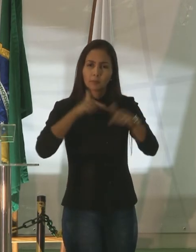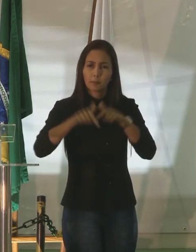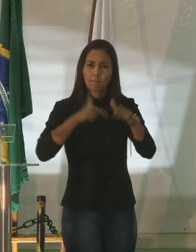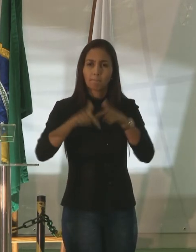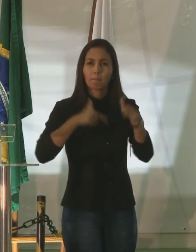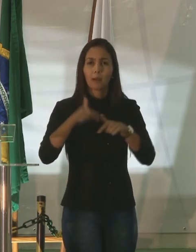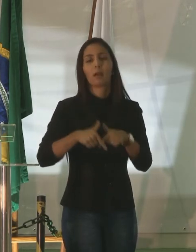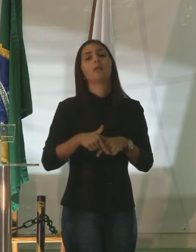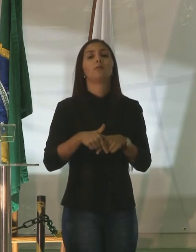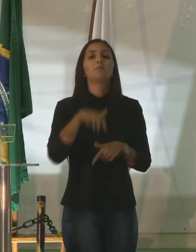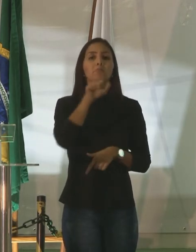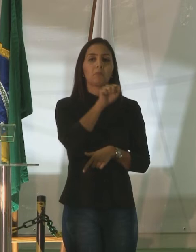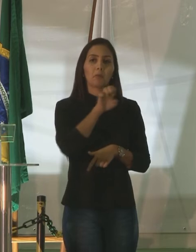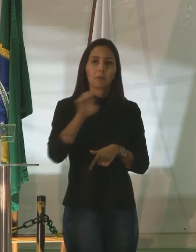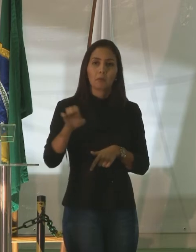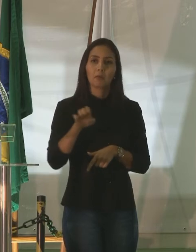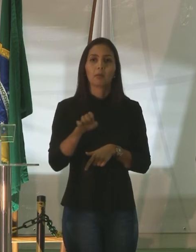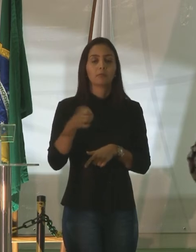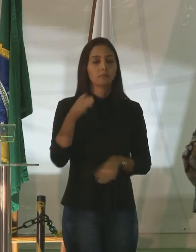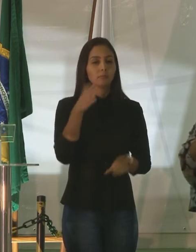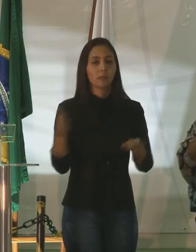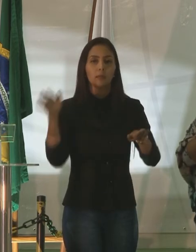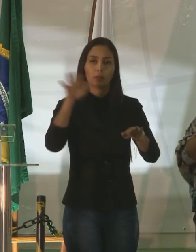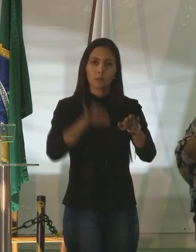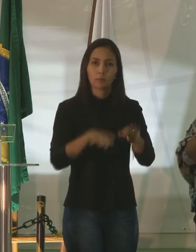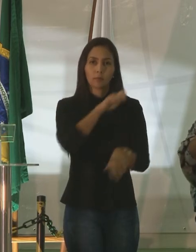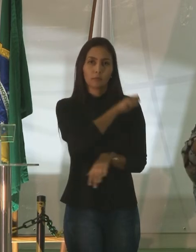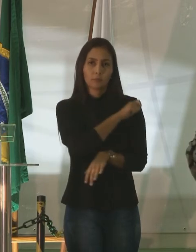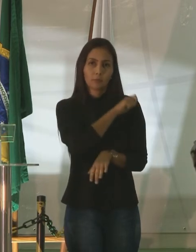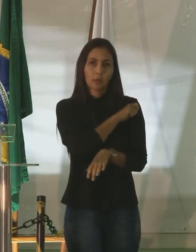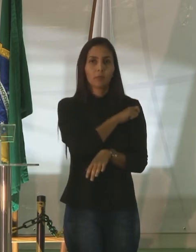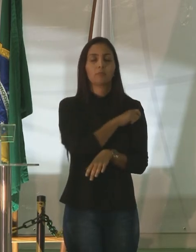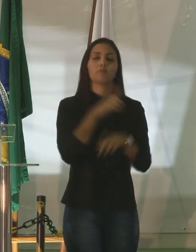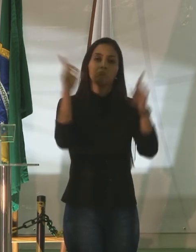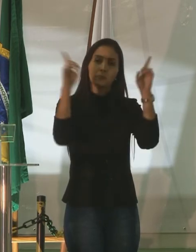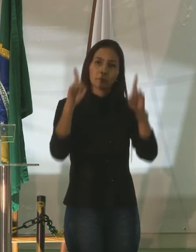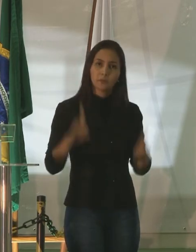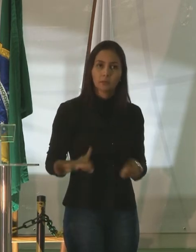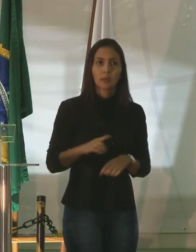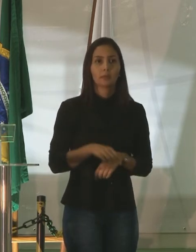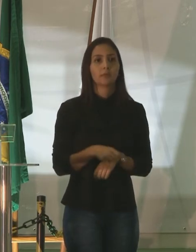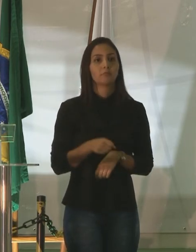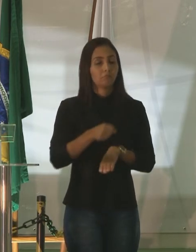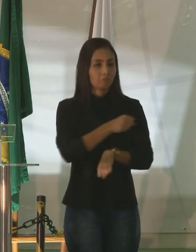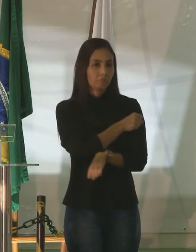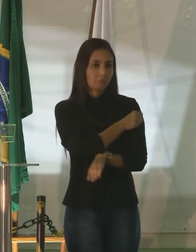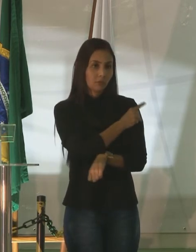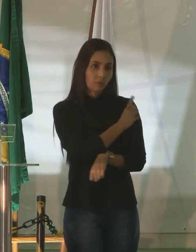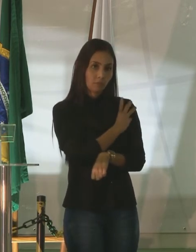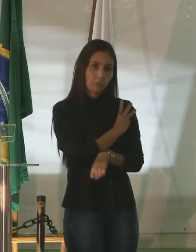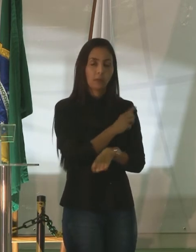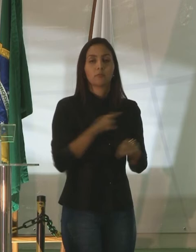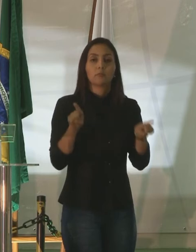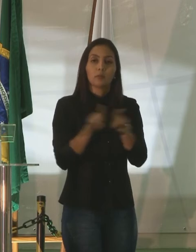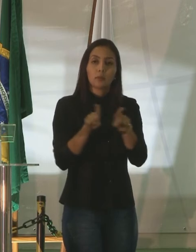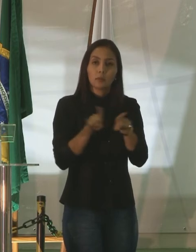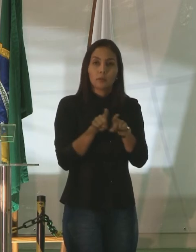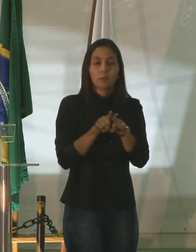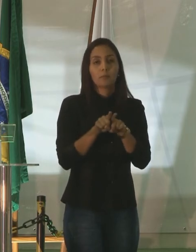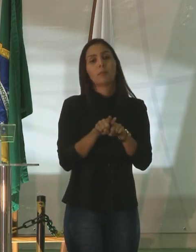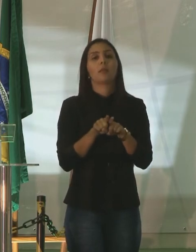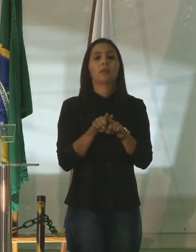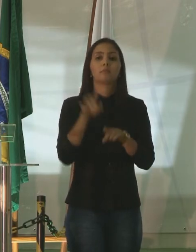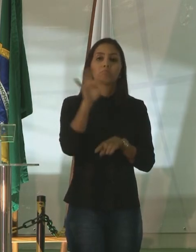alunos com deficiência no ensino médio, nos cursos técnicos, na graduação e na